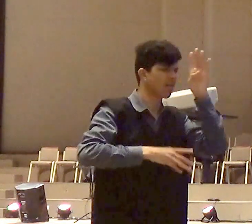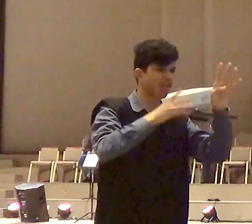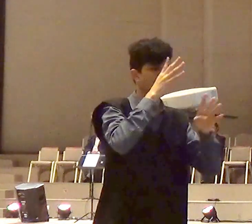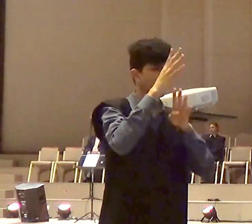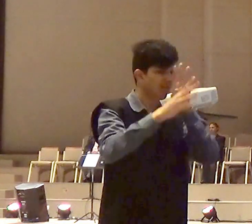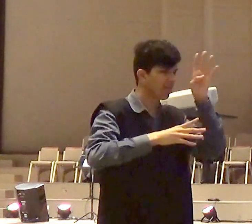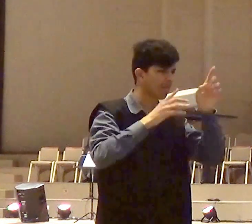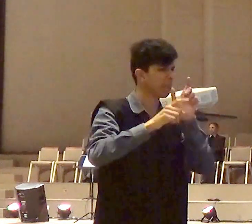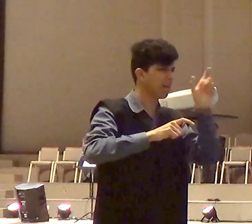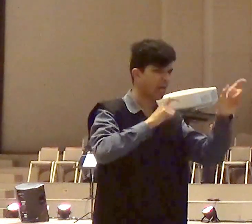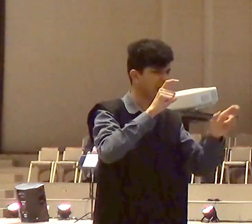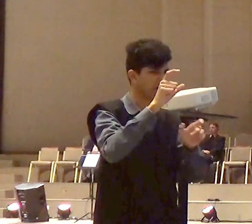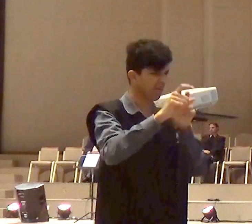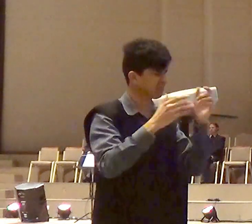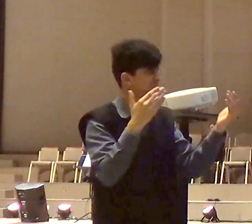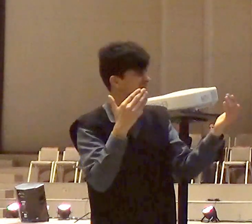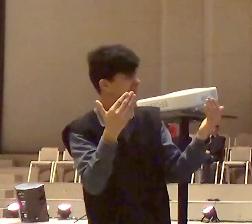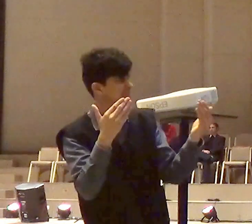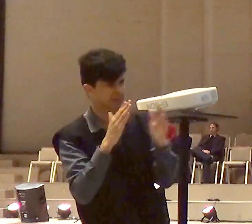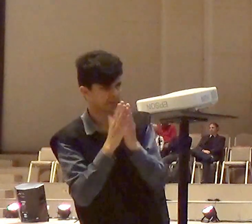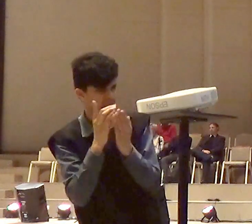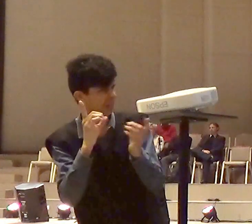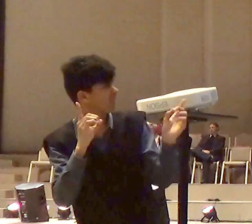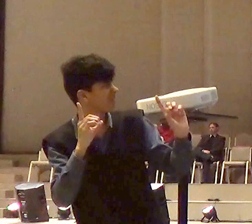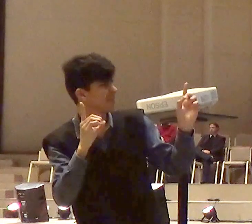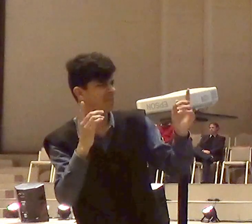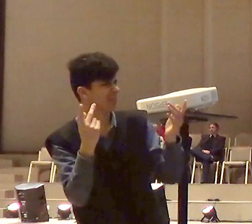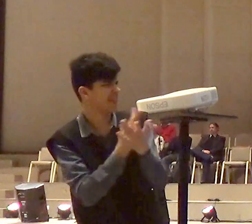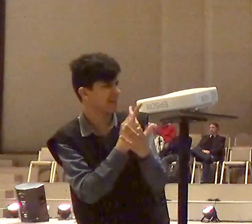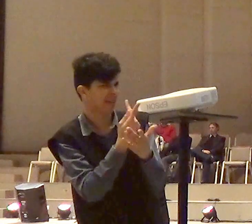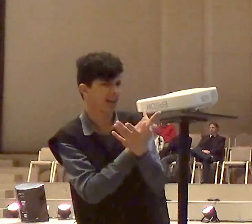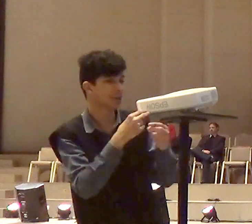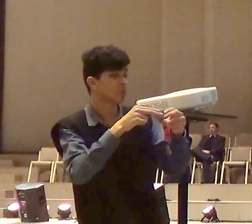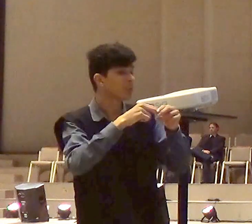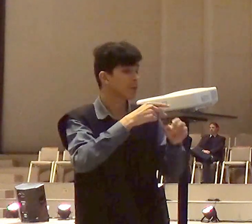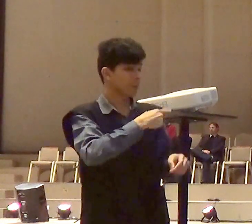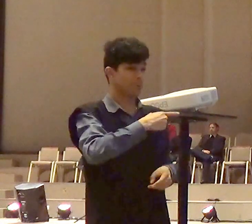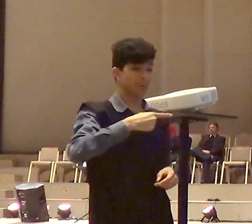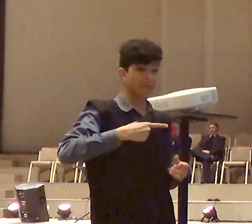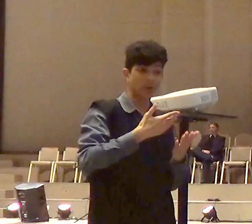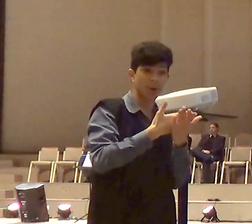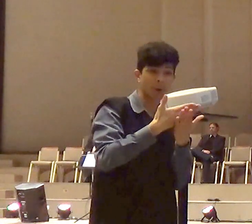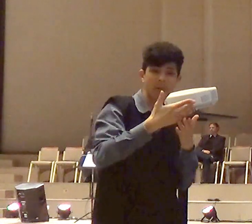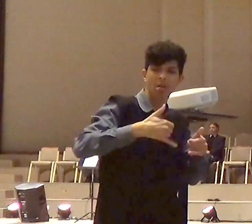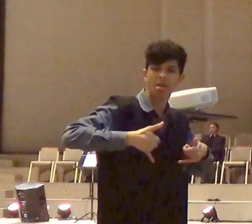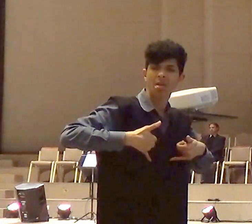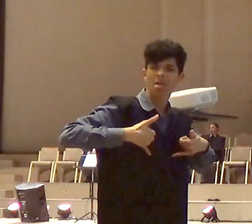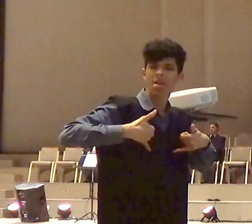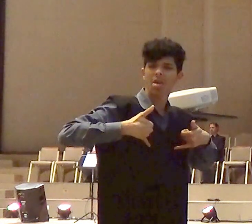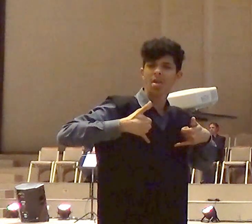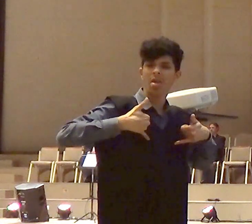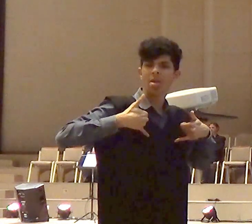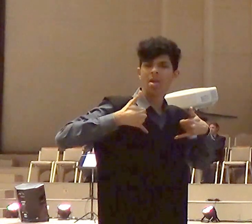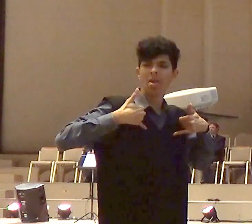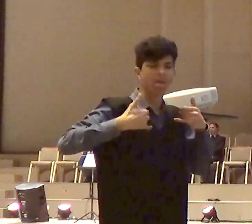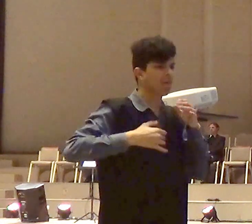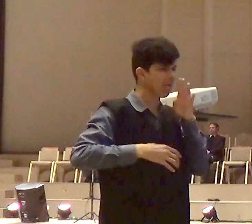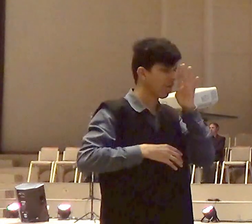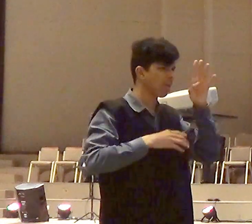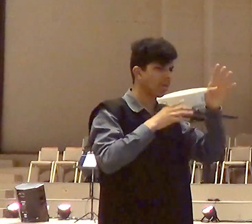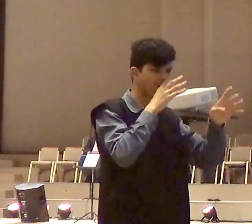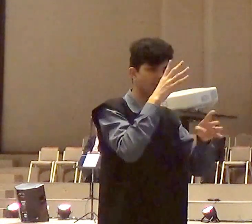às vezes eu vejo algumas declarações na internet de alguns pastores e a gente só vai ver a dor da Alma